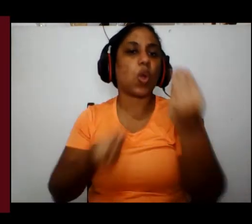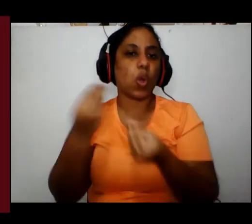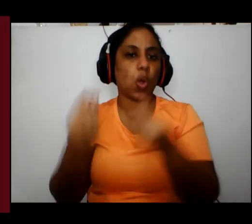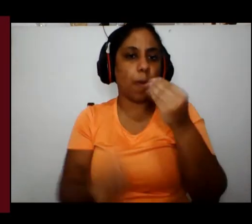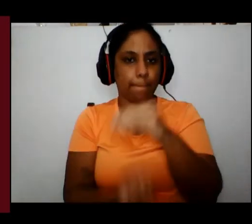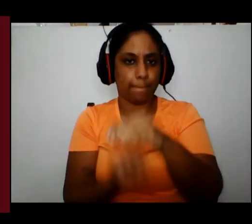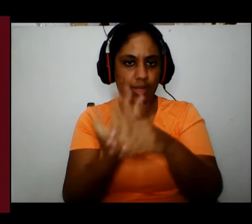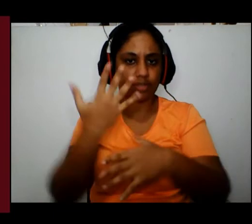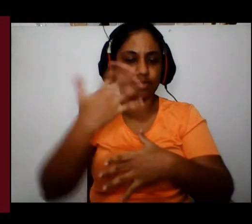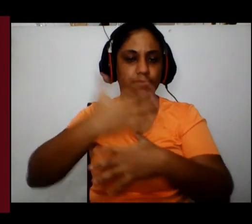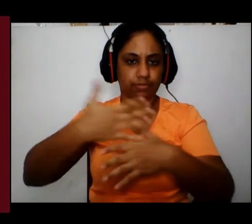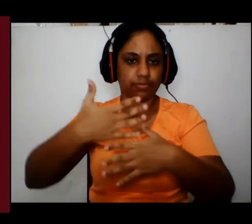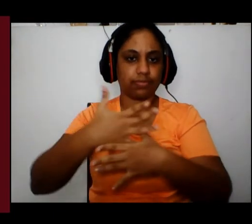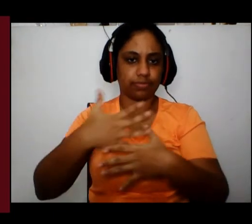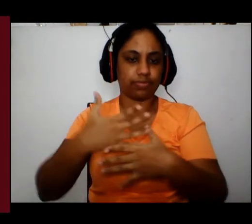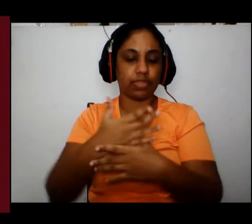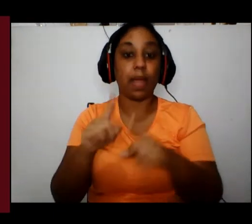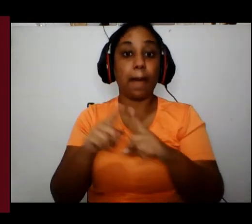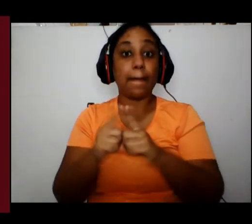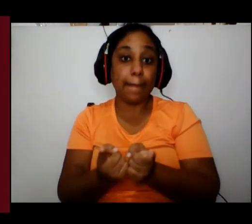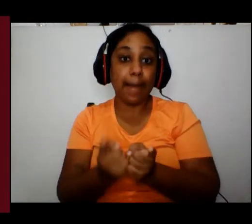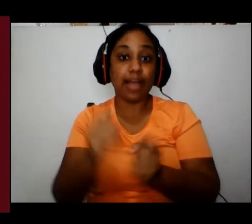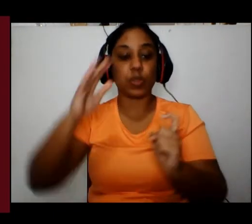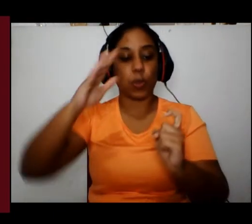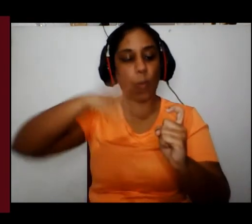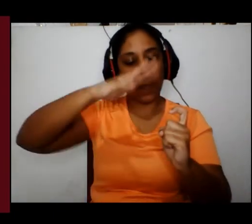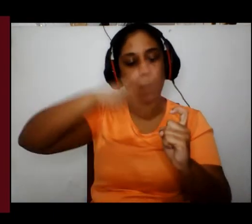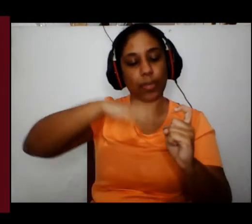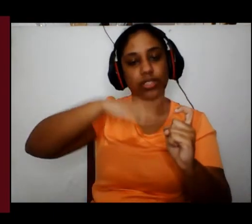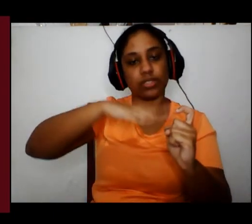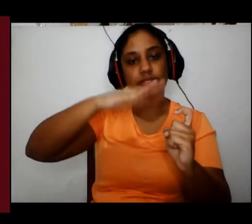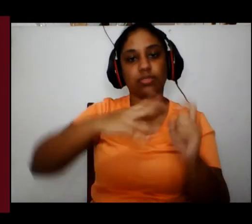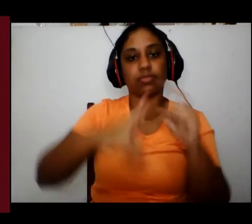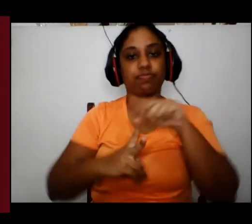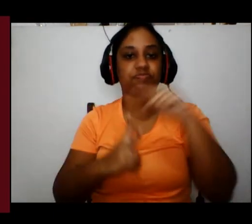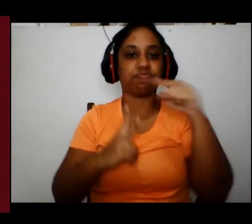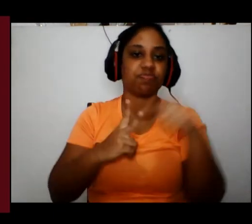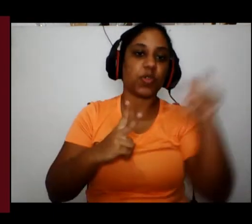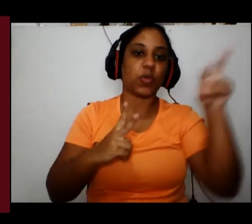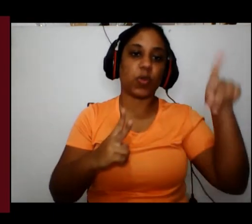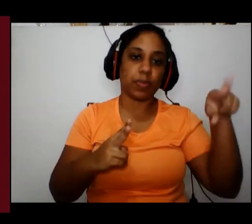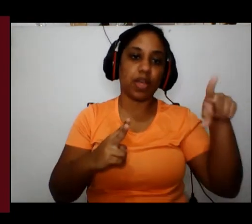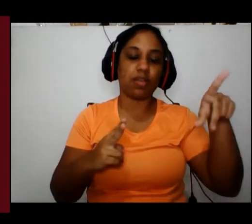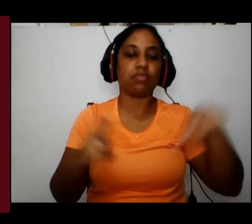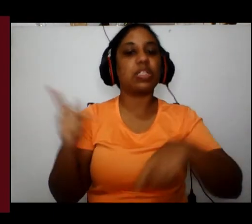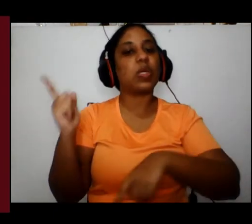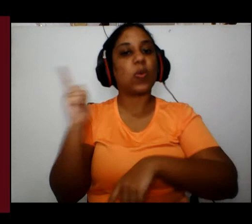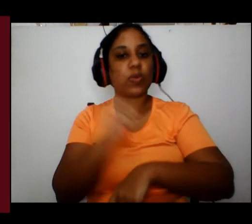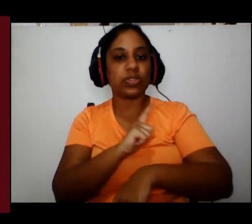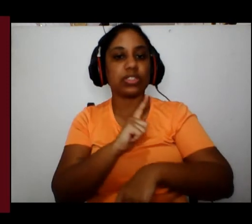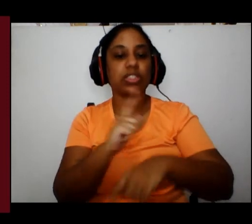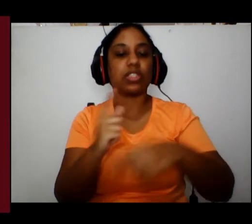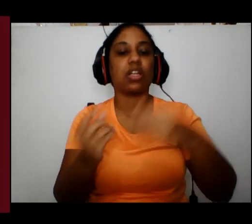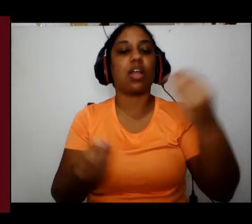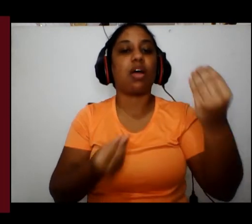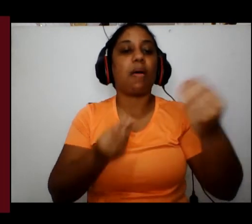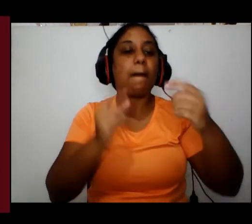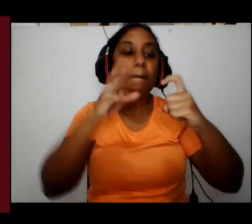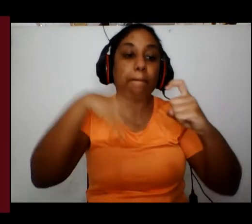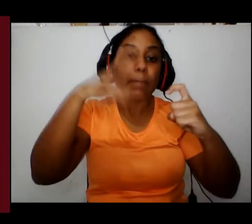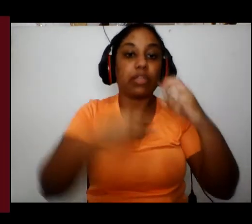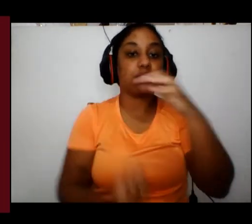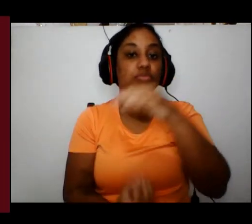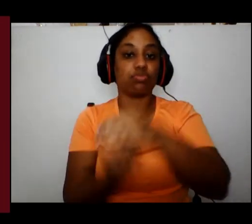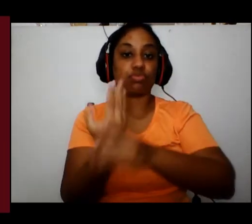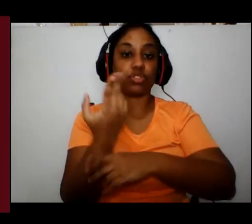essa história, esse mito da fundação de Roma, sobre Rômulo e Remo, a história dos dois irmãos, é considerada sim um